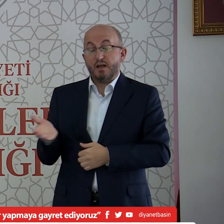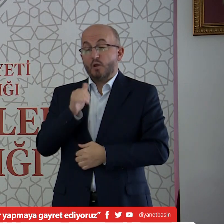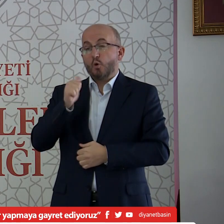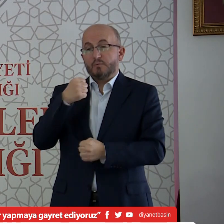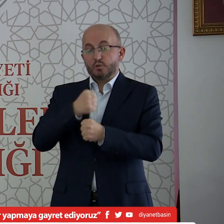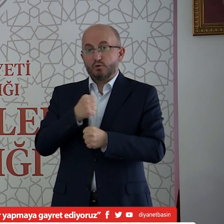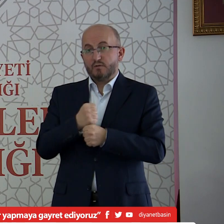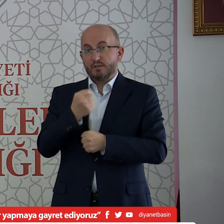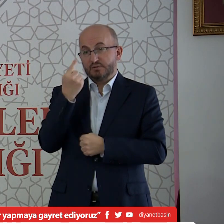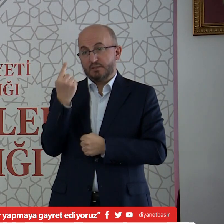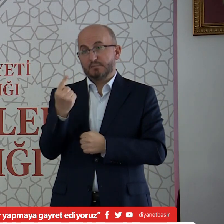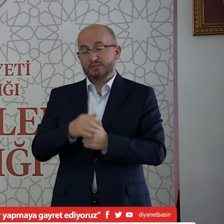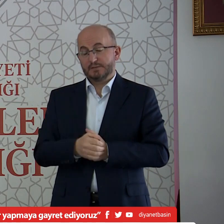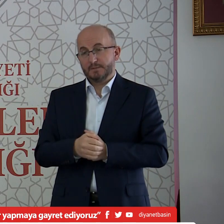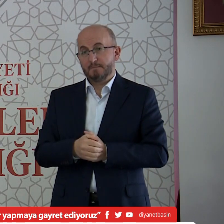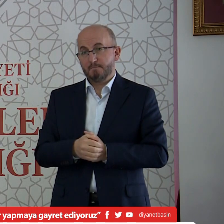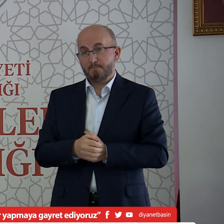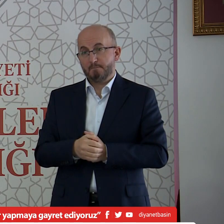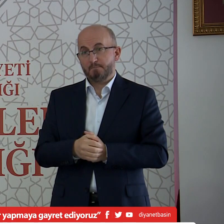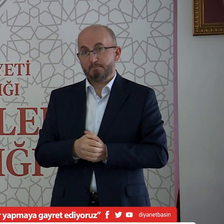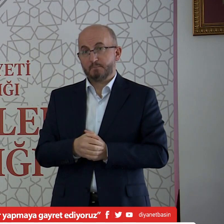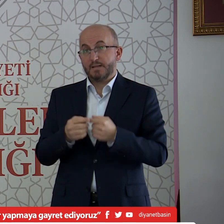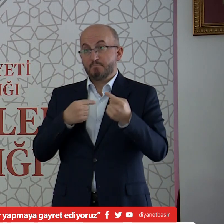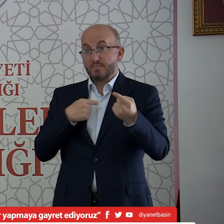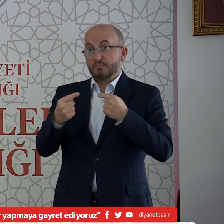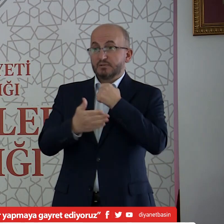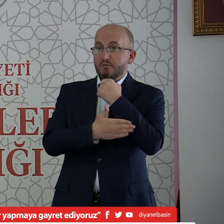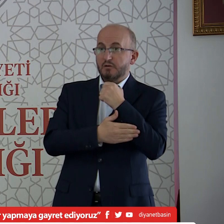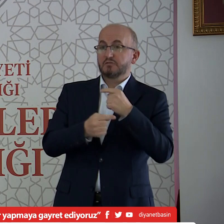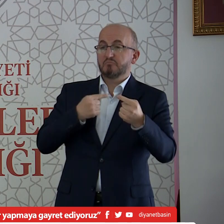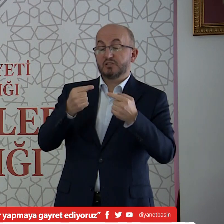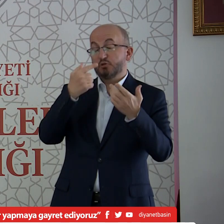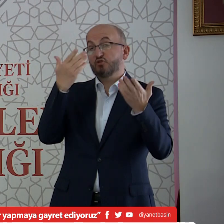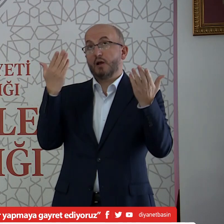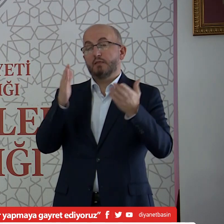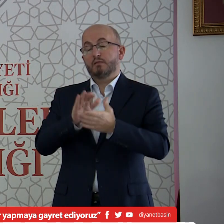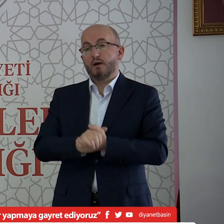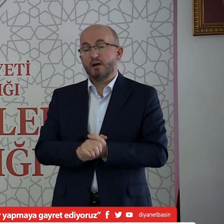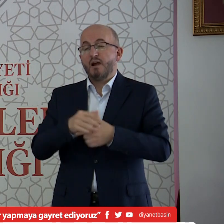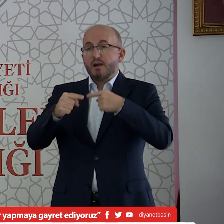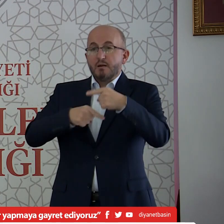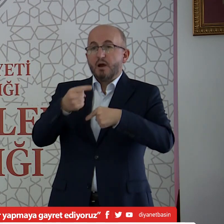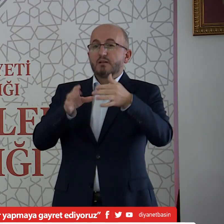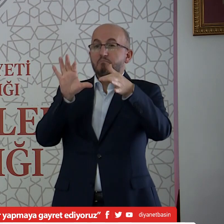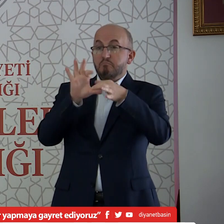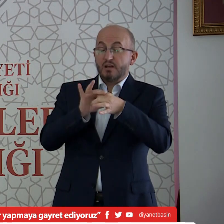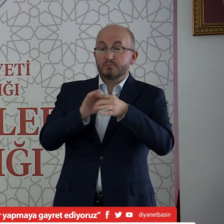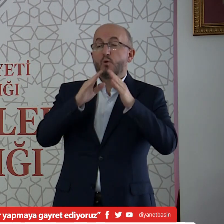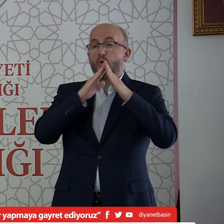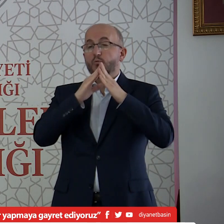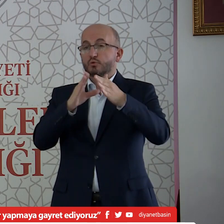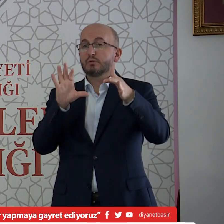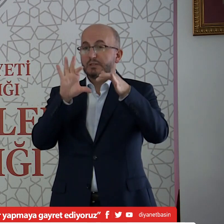önemli vazifelerimizden birisidir. Birbirimizle yardımlaşalım inşallah. Akrabalık ilişkilerinde,